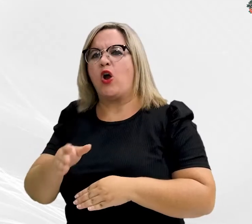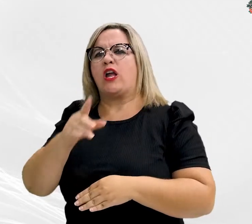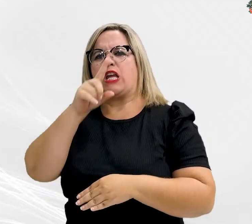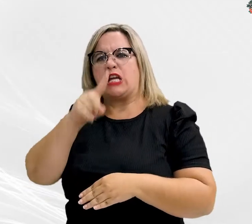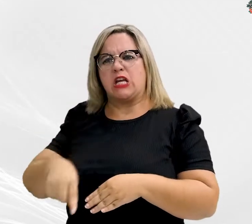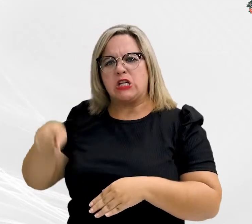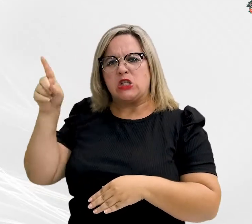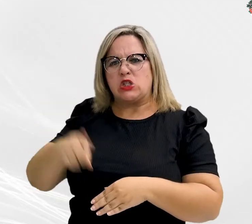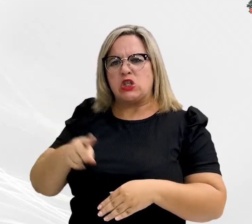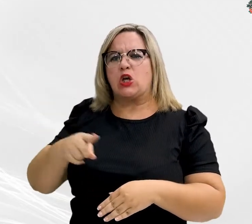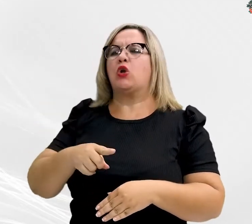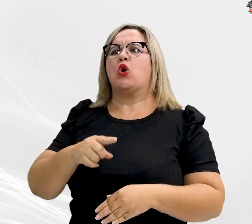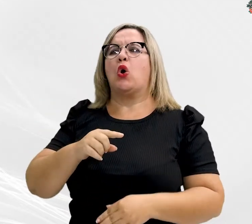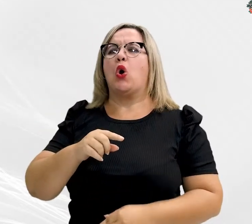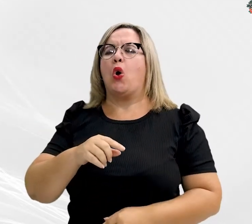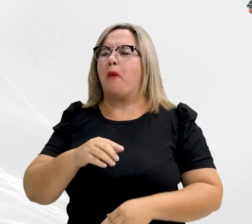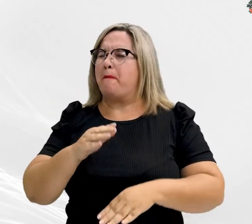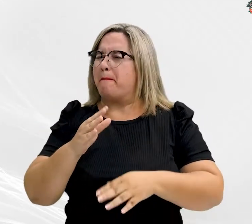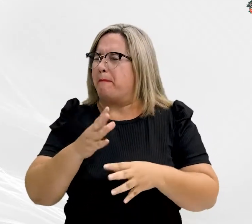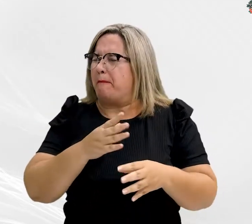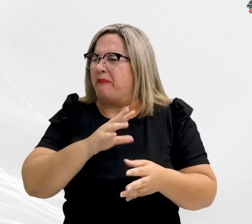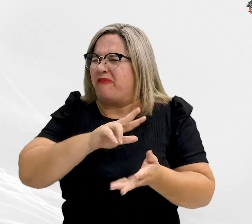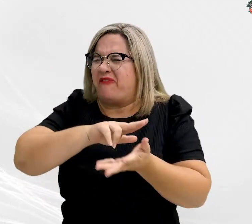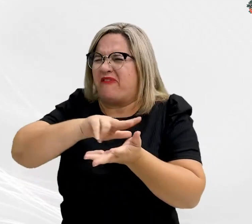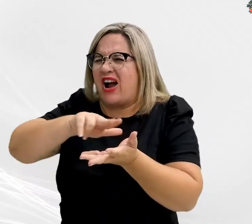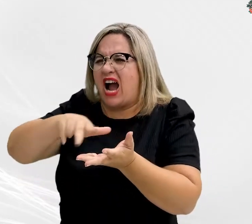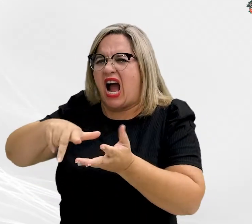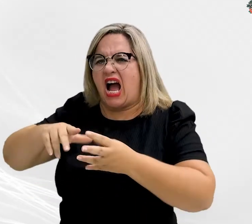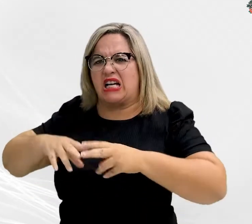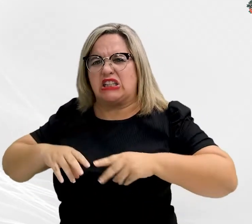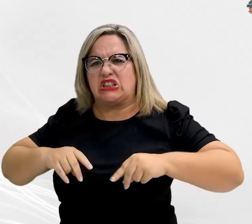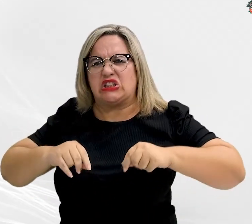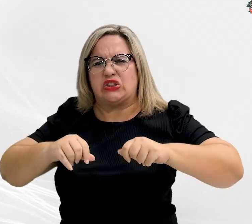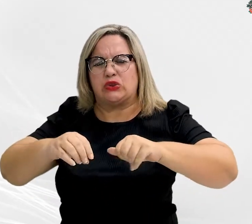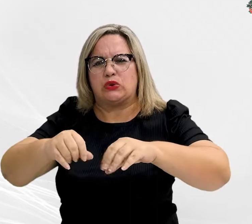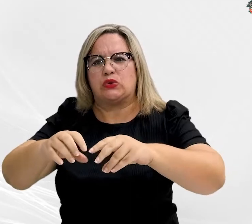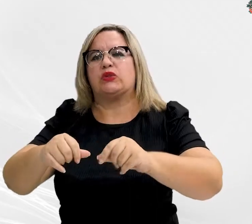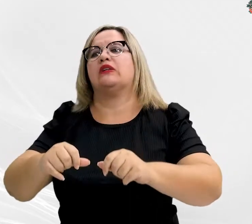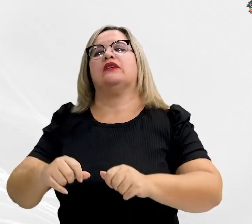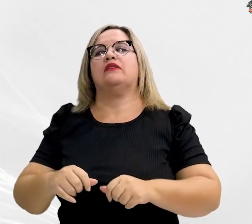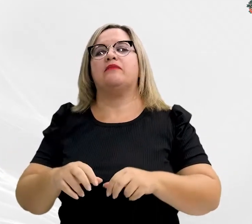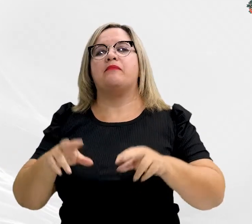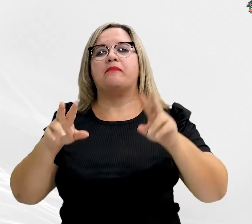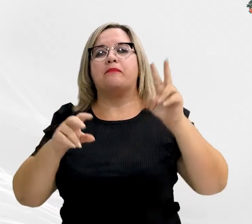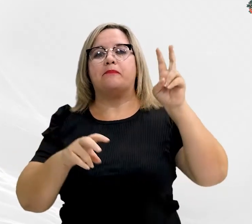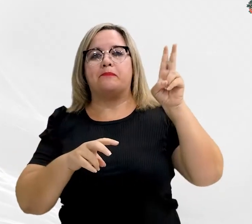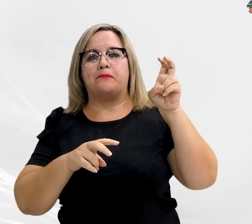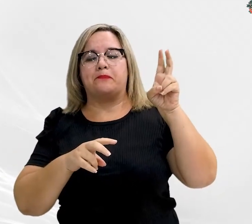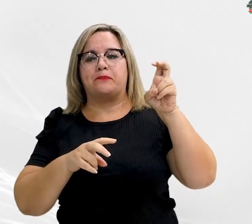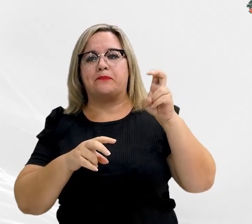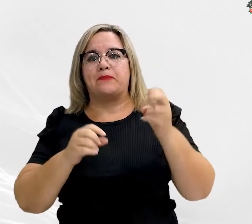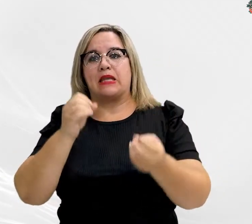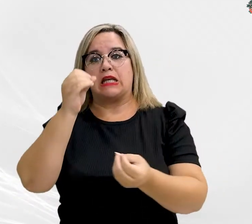52240 e 5,24 hectares "desde a implantação foram